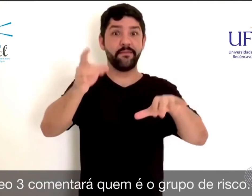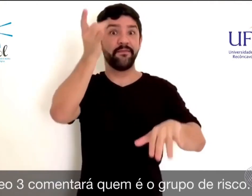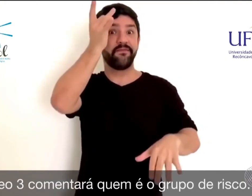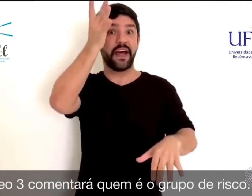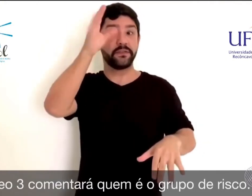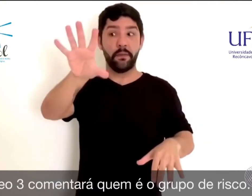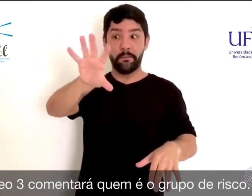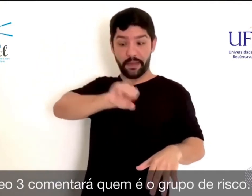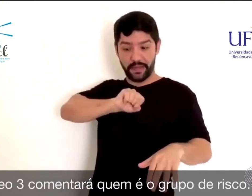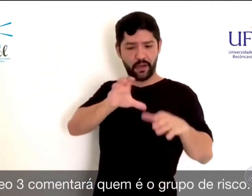quem é o grupo de risco.